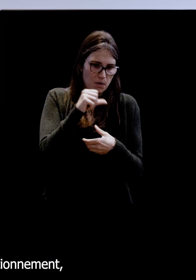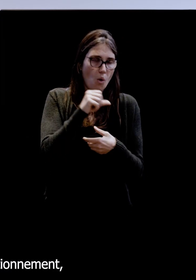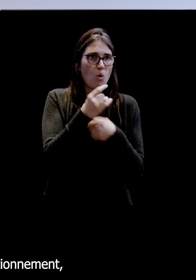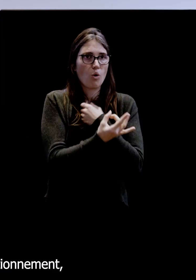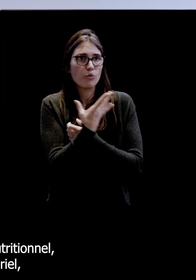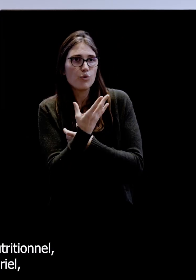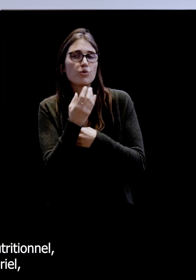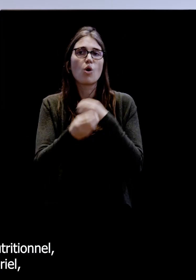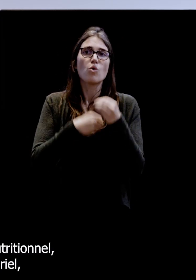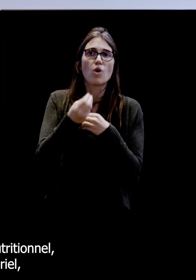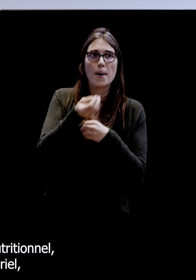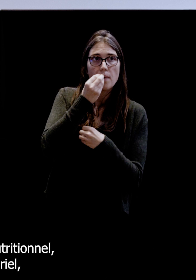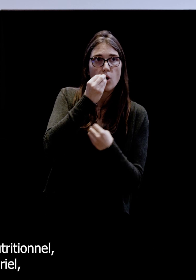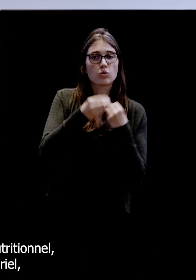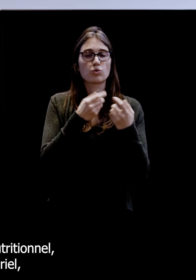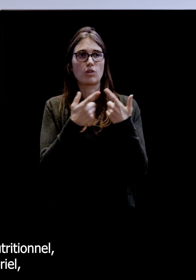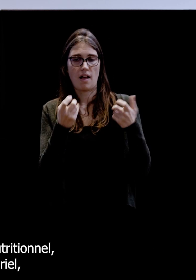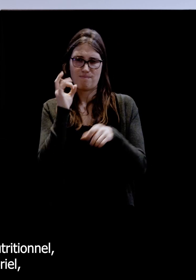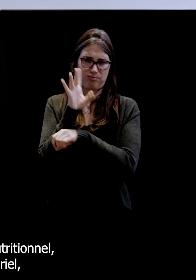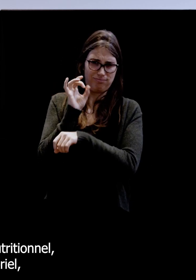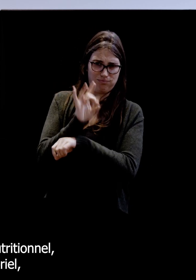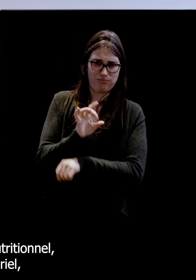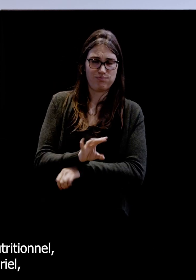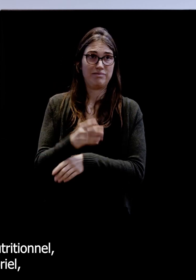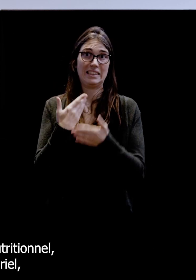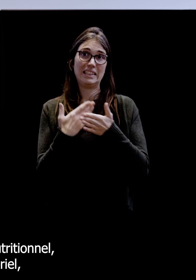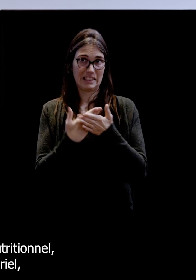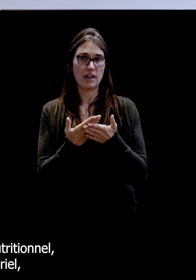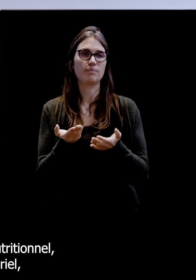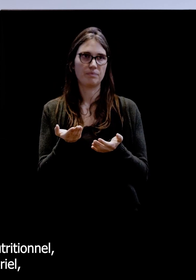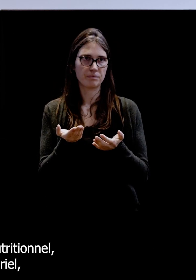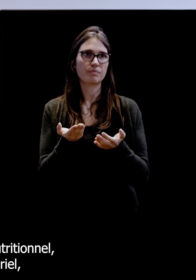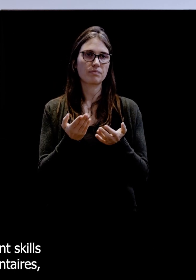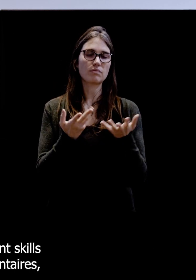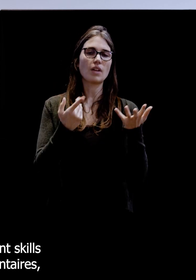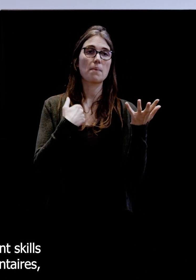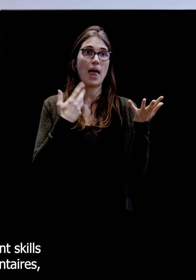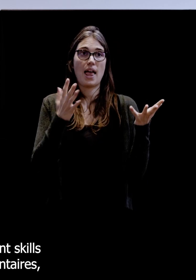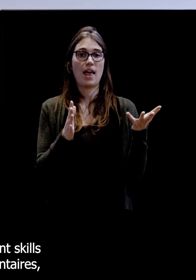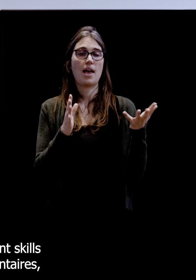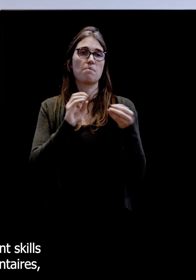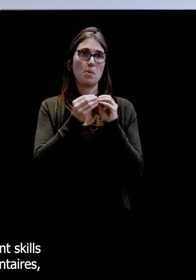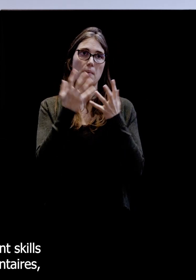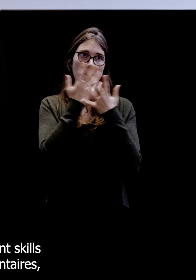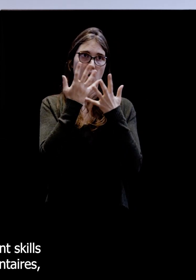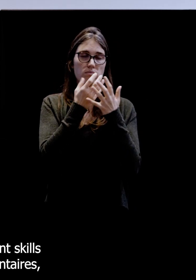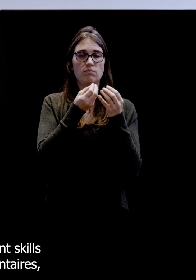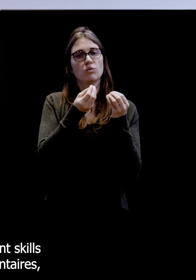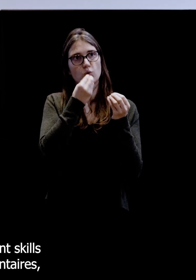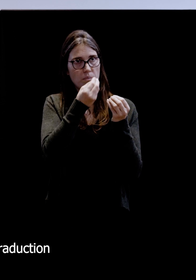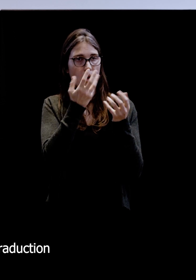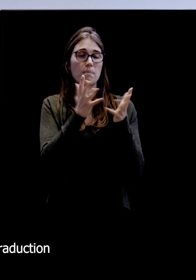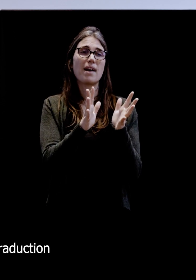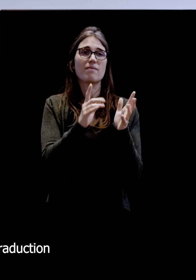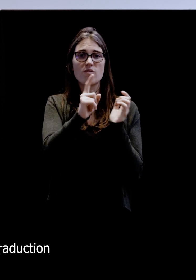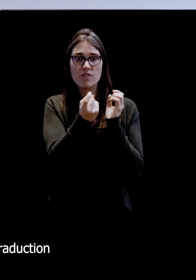un dysfonctionnement, donc soit médical, soit nutritionnel, soit praxique sensoriel, ce que les Anglais disent skills, les compétences